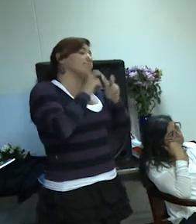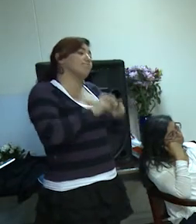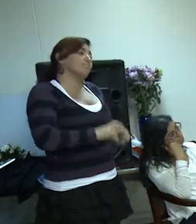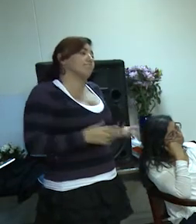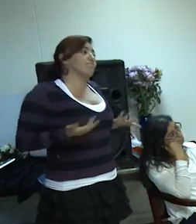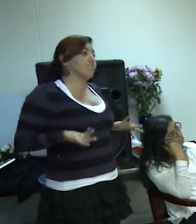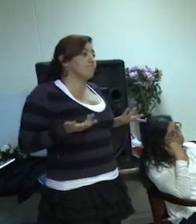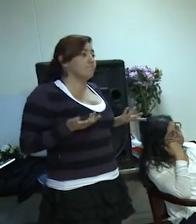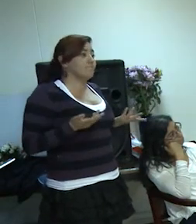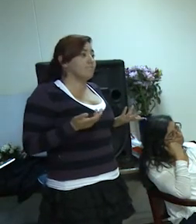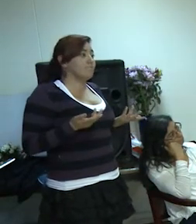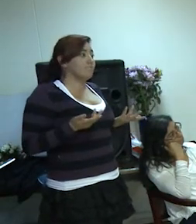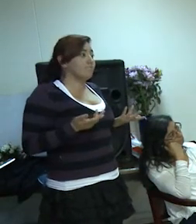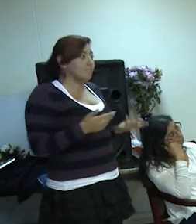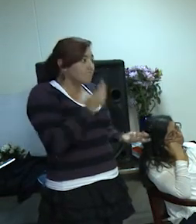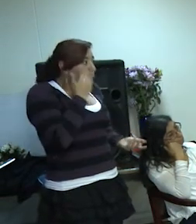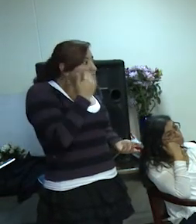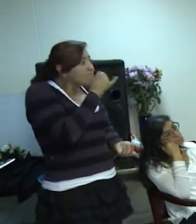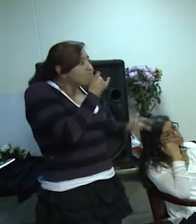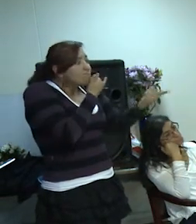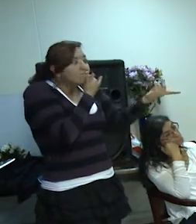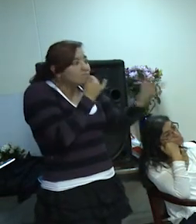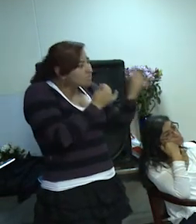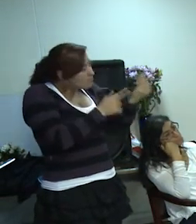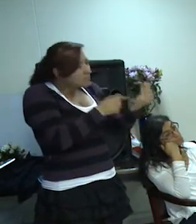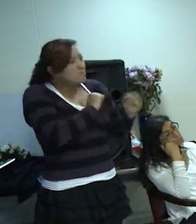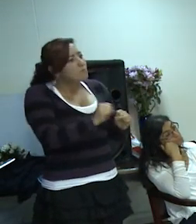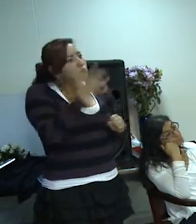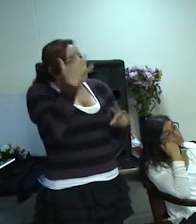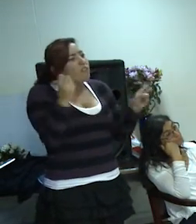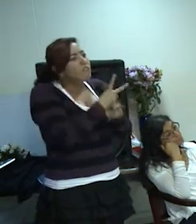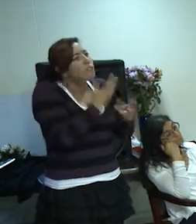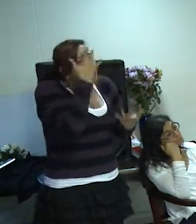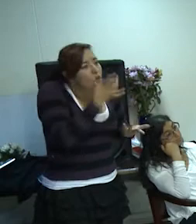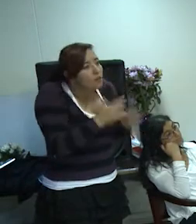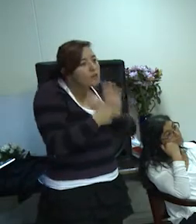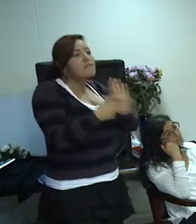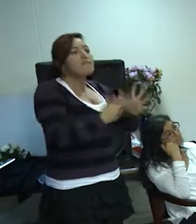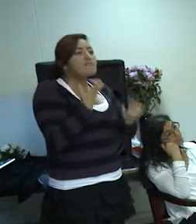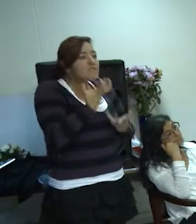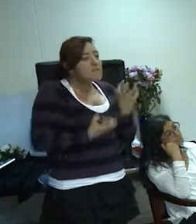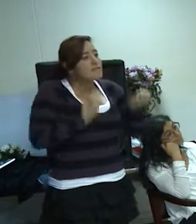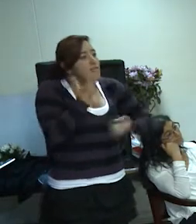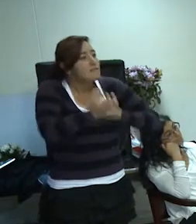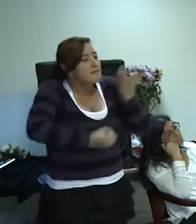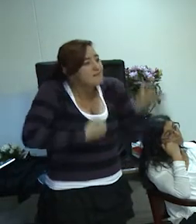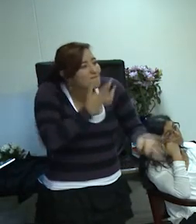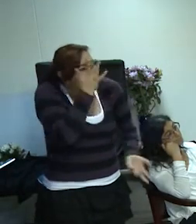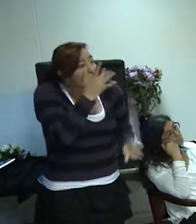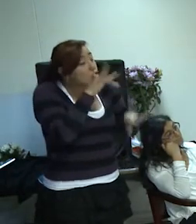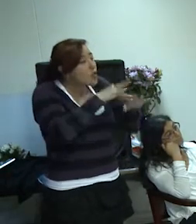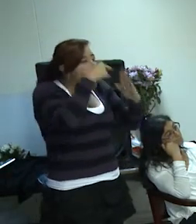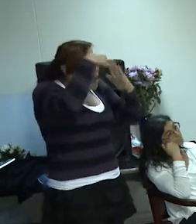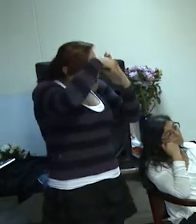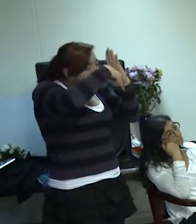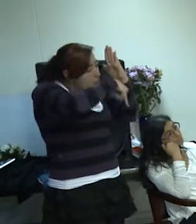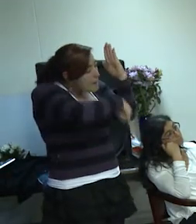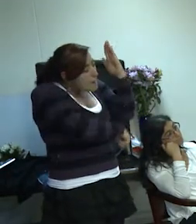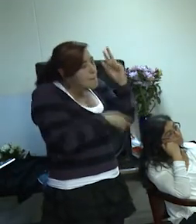Para reconocer allí qué hay, qué es lo que se está expresando detrás de eso, ¿verdad? ¿Qué es lo que subyace a las